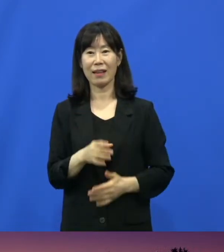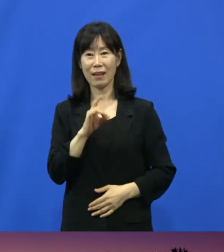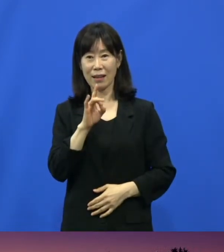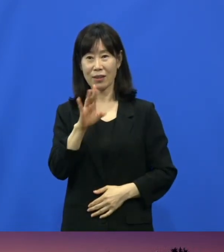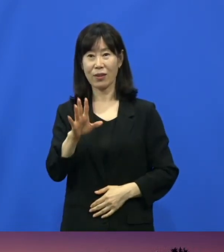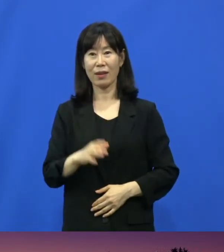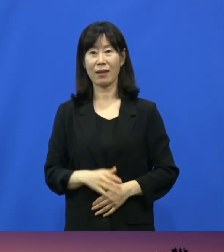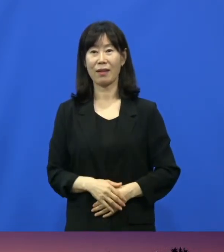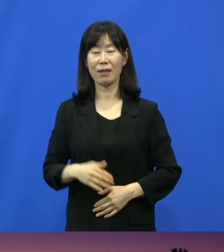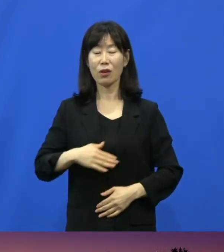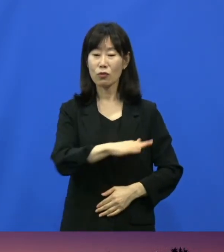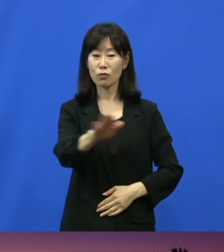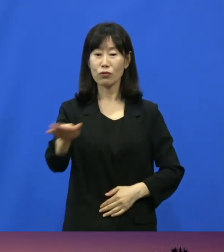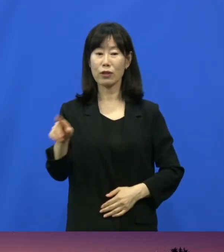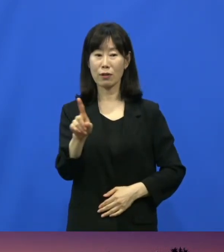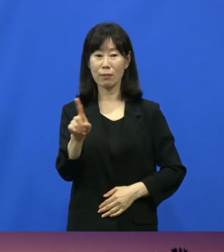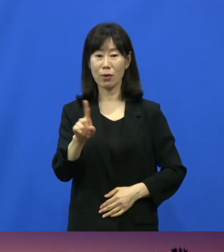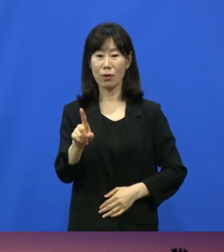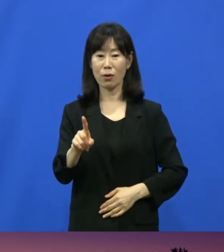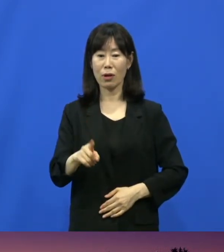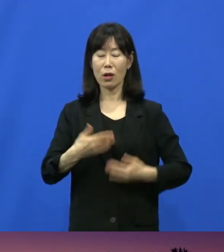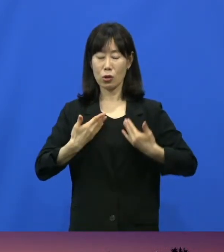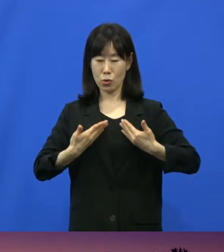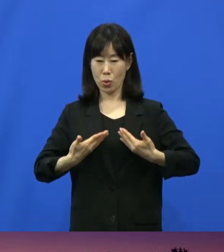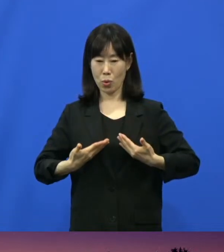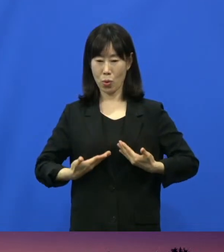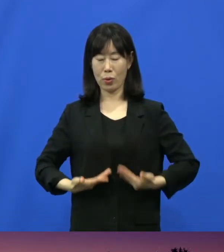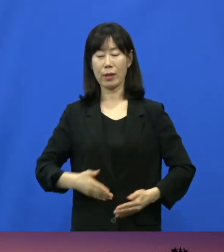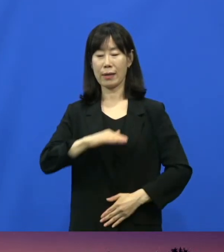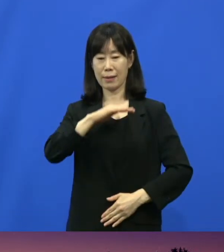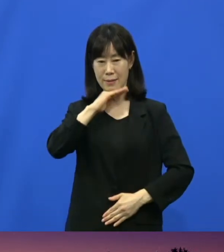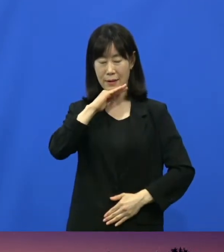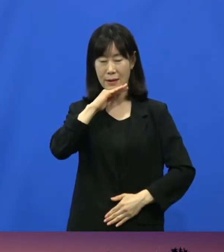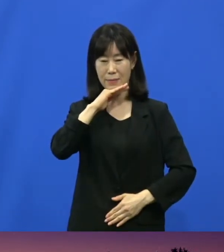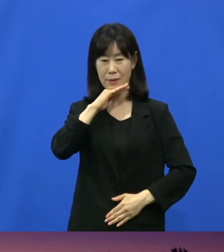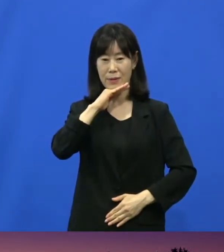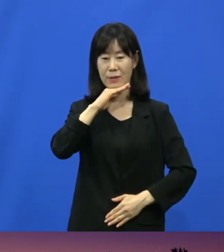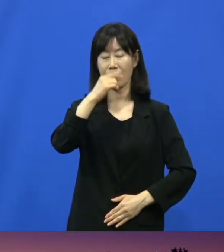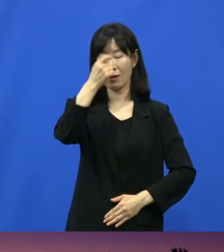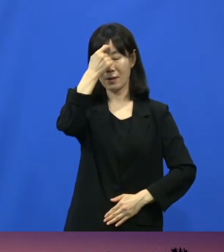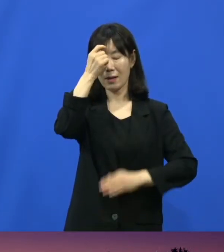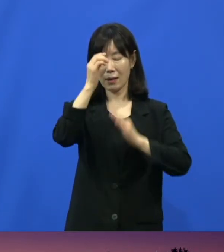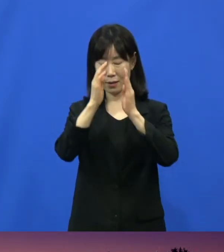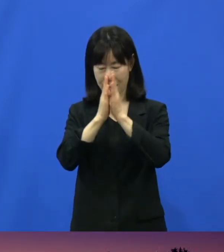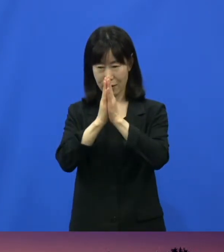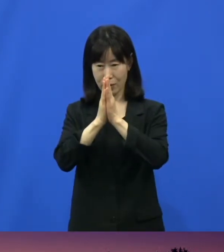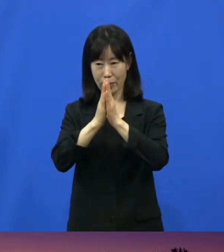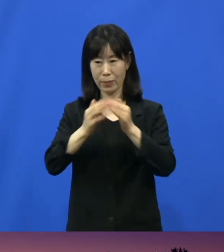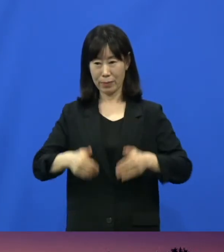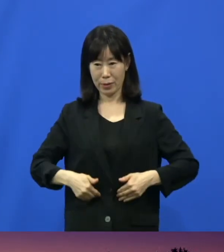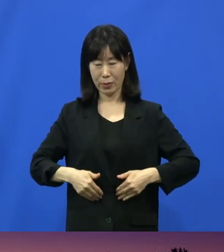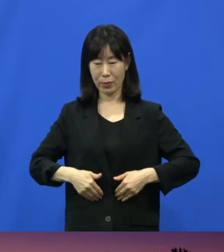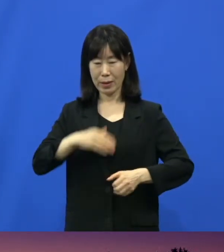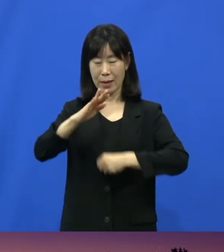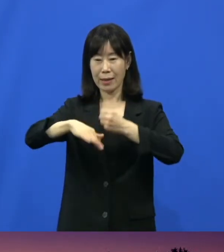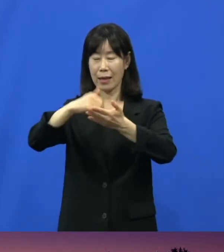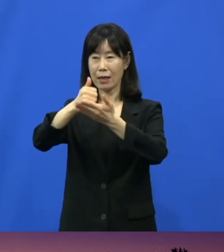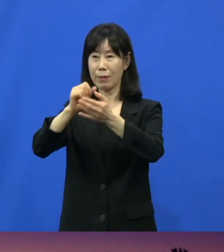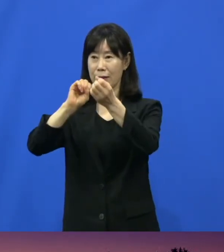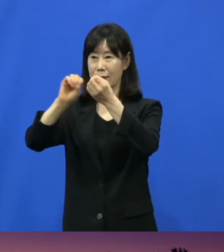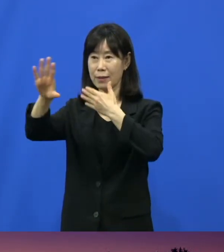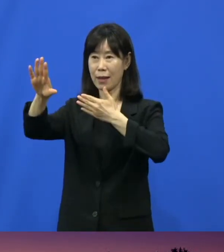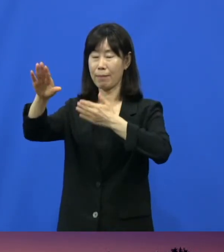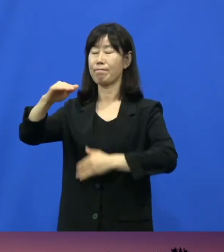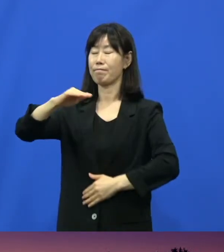여기서 우리는 관조적 기도라고 그래요. 관조적 기도. 잠잠히 그분의 임재 앞에 기다리고 있는 거예요.